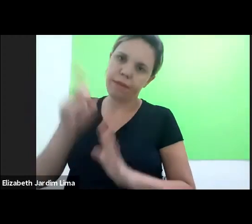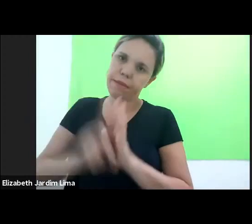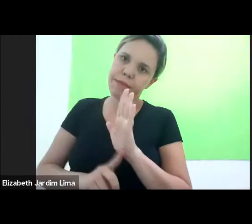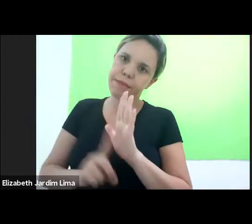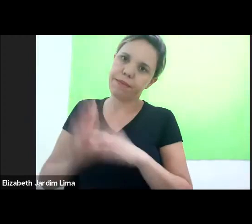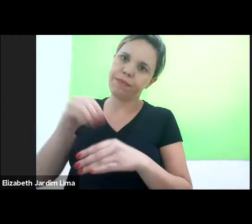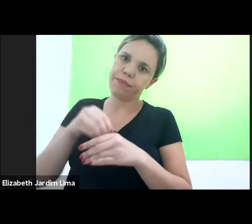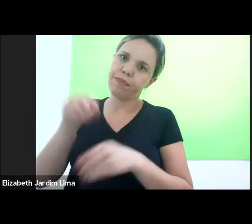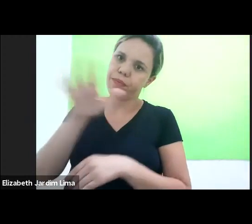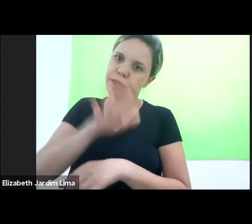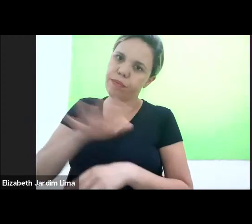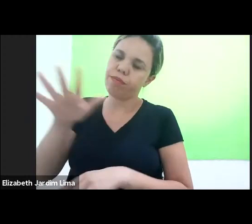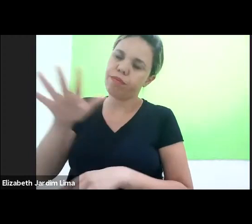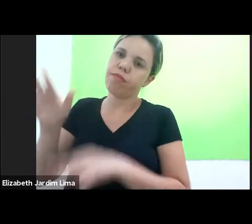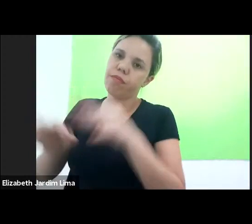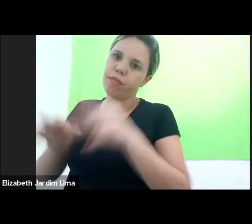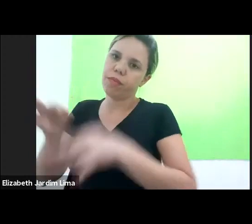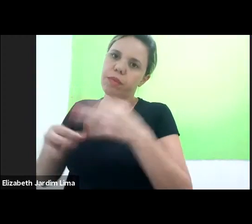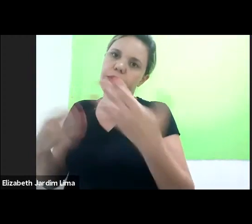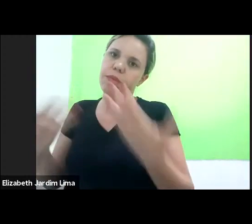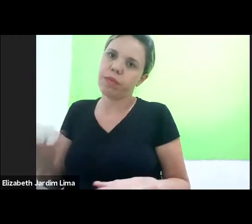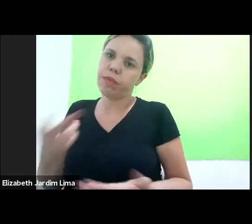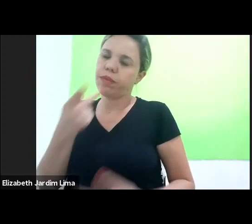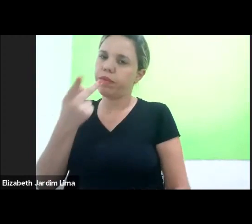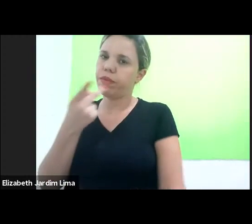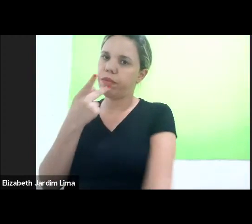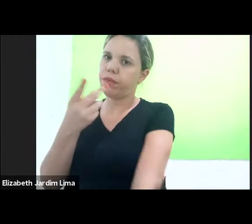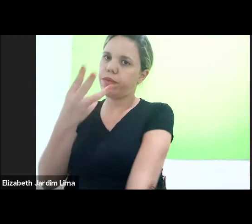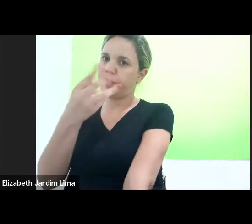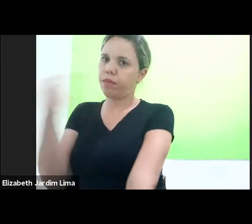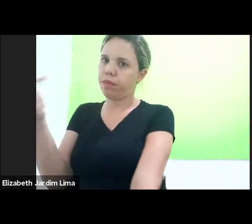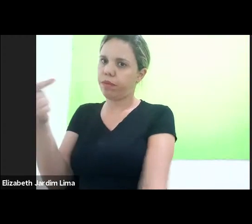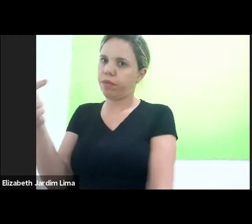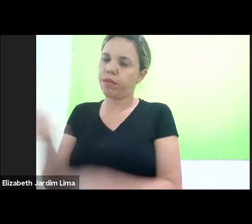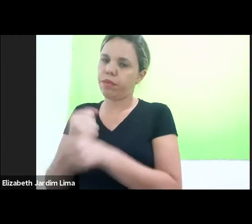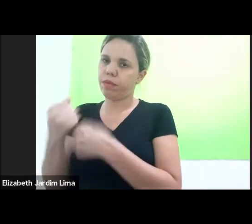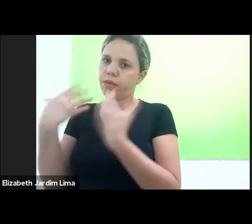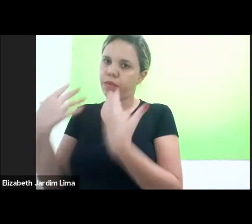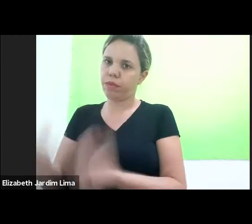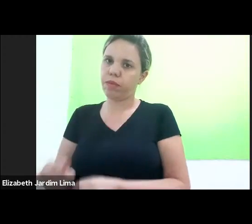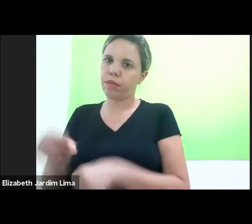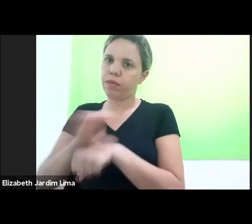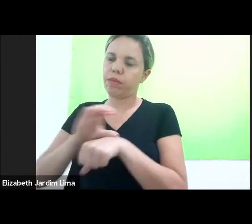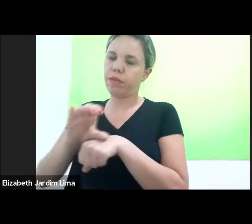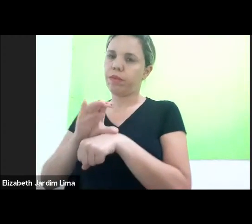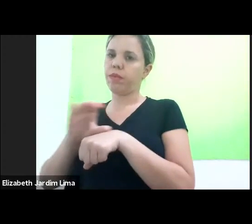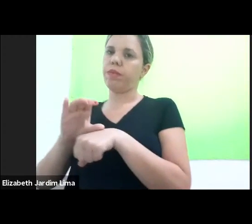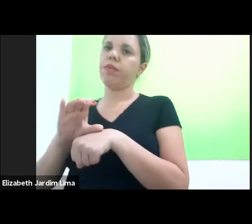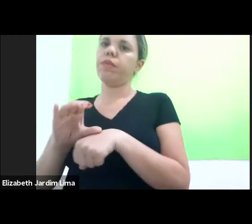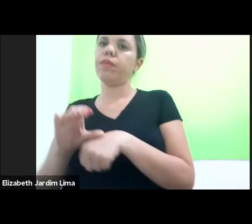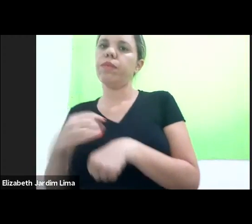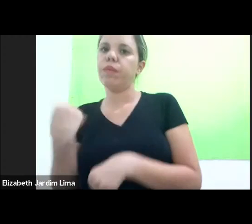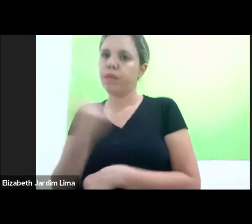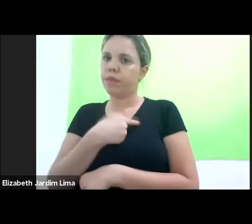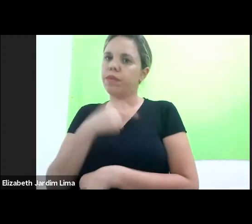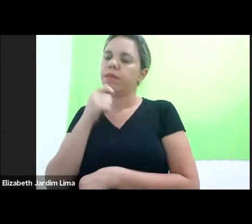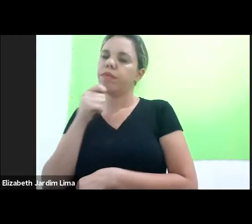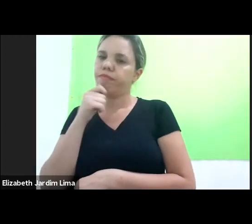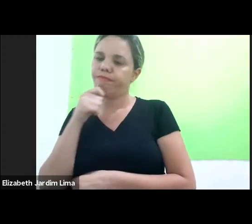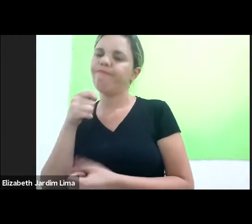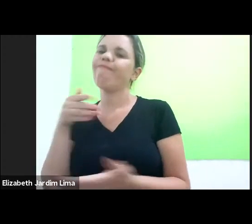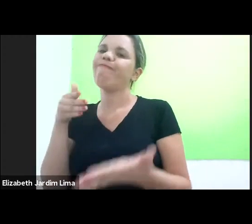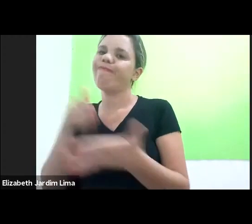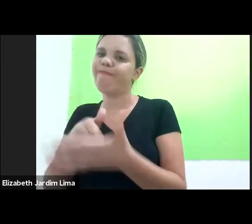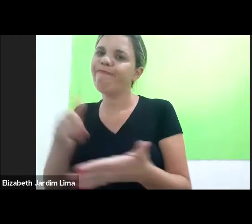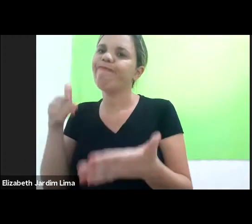judicial. Como eu disse, embora a gente tenha 32 anos de reconhecimento dessa Constituição, a gente ainda enfrenta diversos